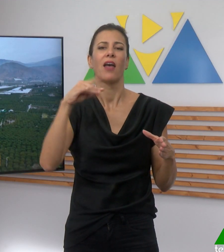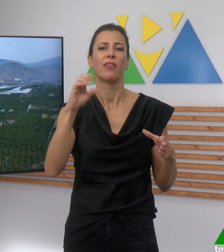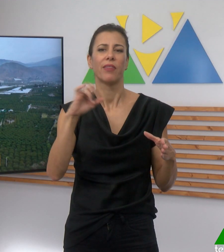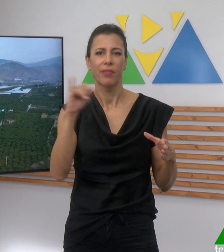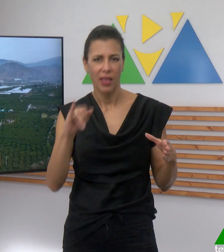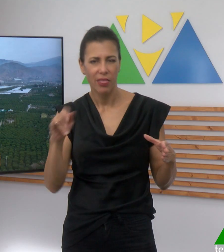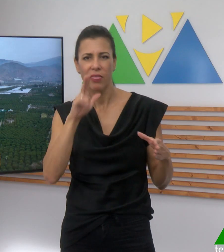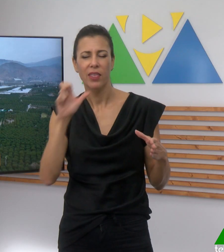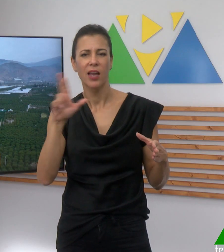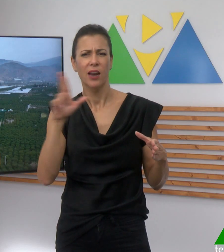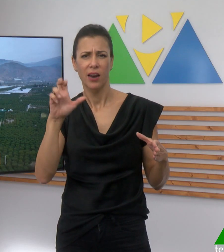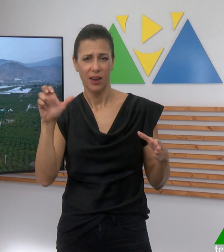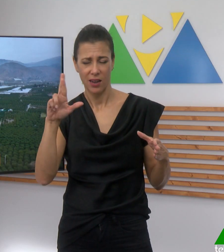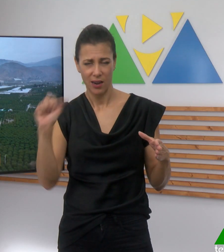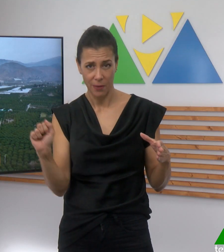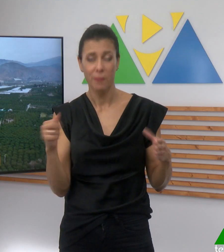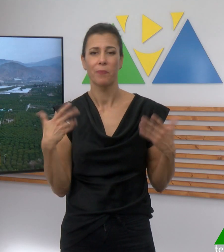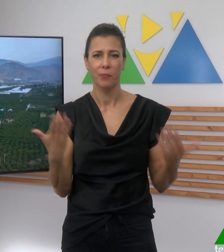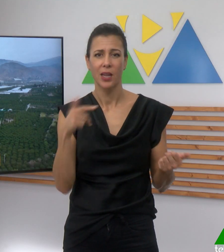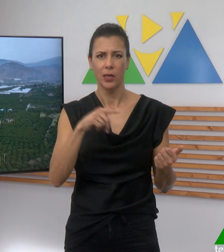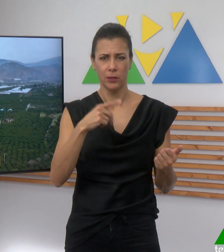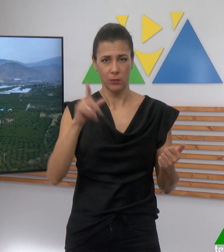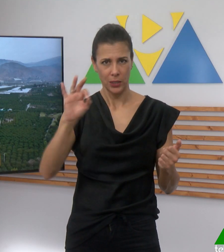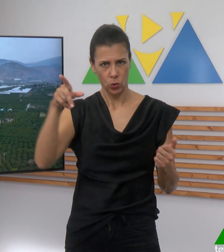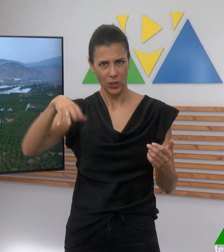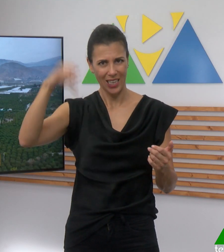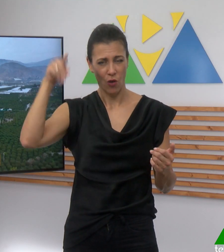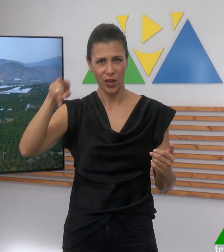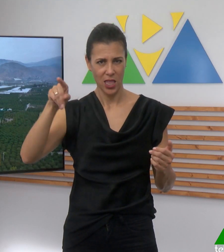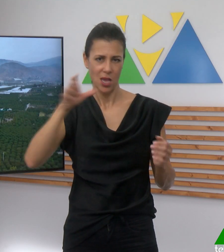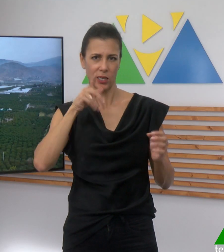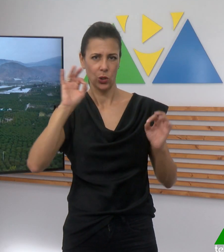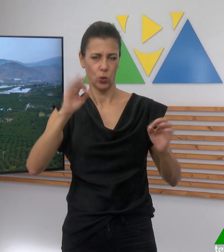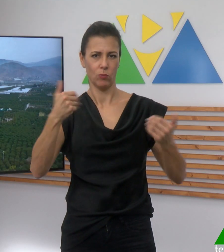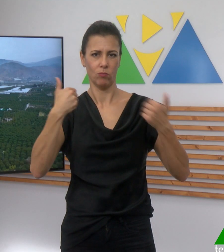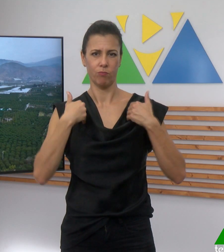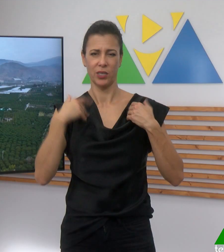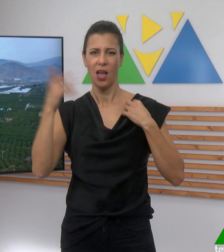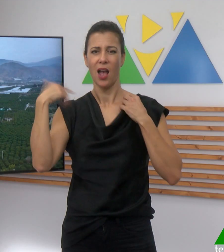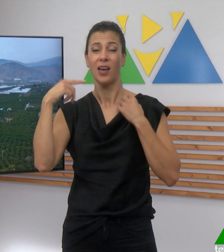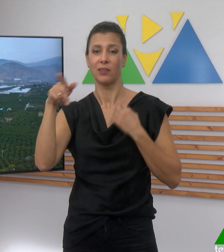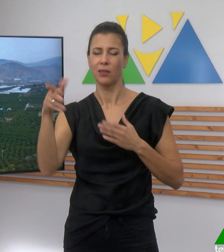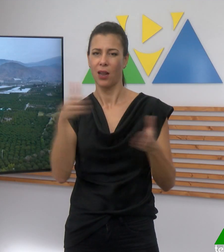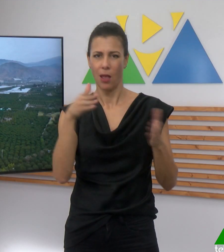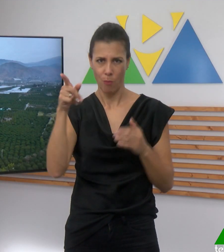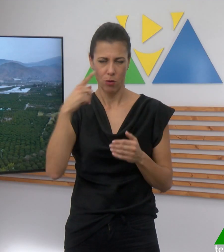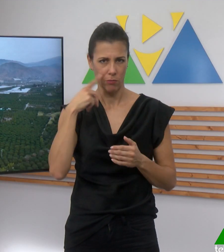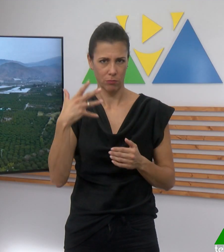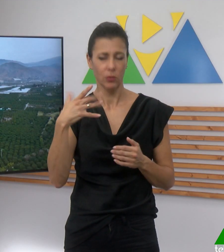Francisco Hernández que era de de salobreña el maestro de obra maestro alarife que se llamaba en aquella época el que la construye